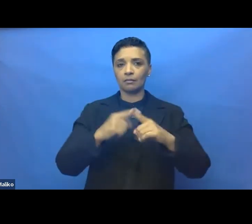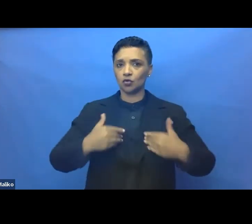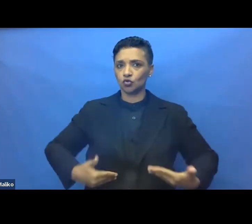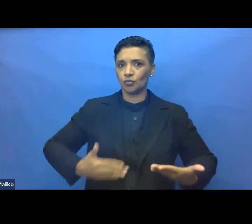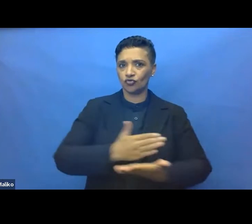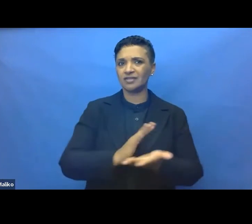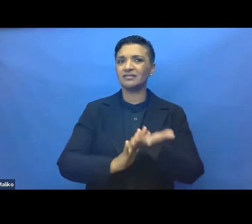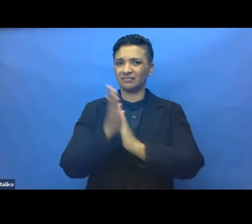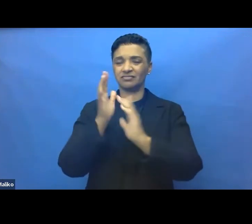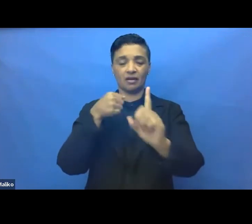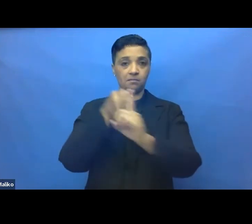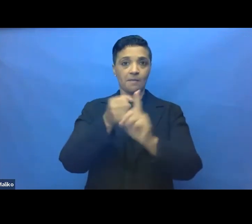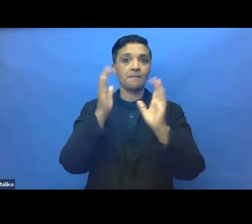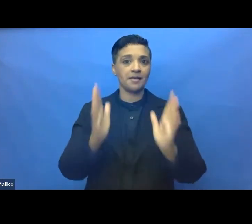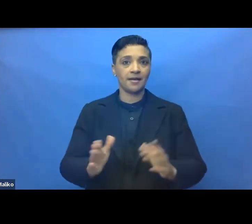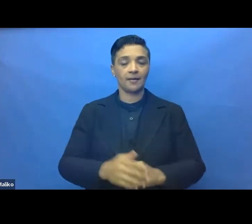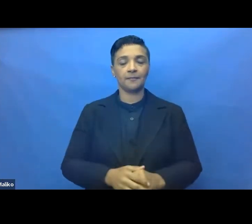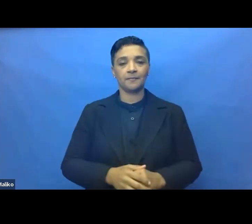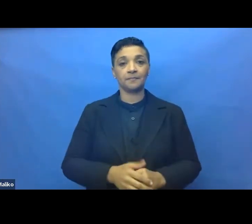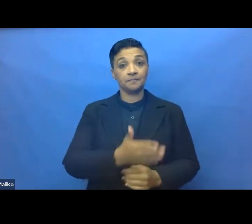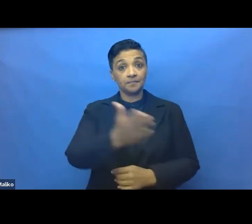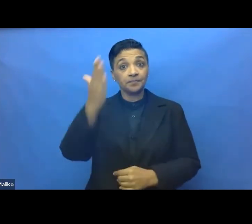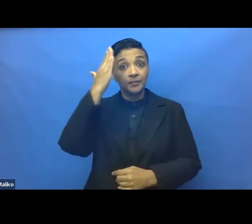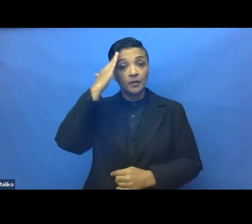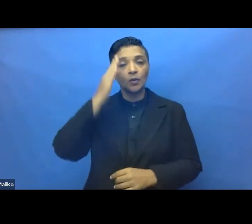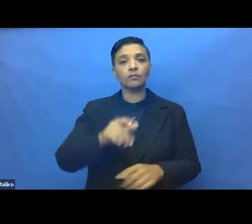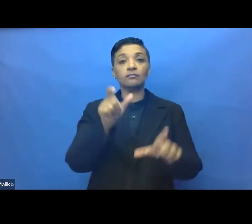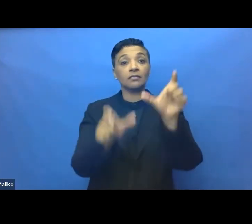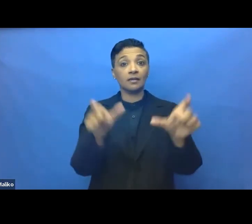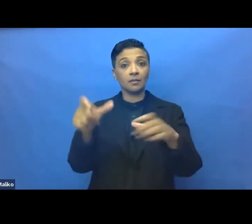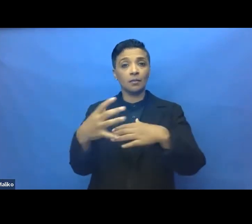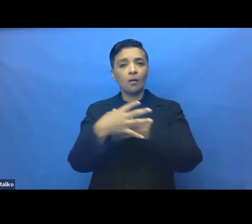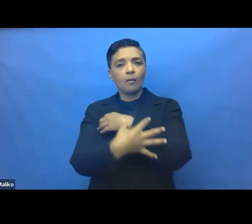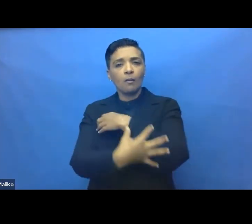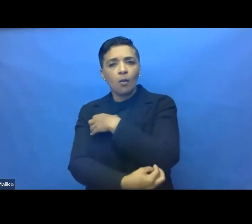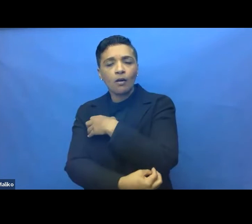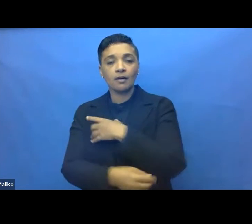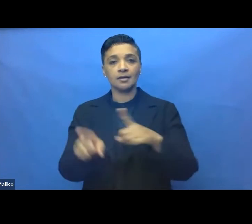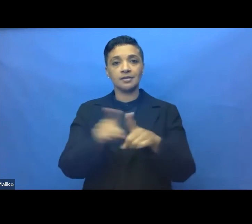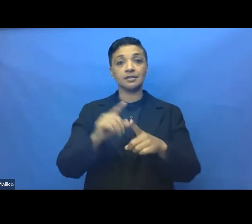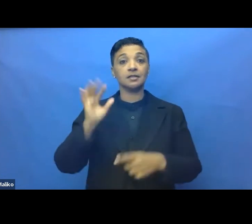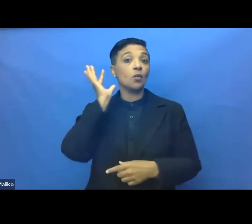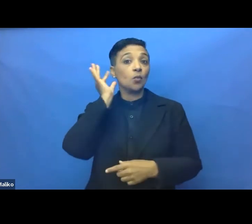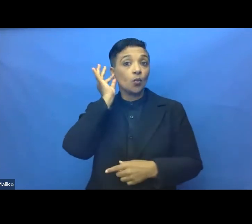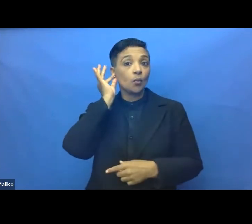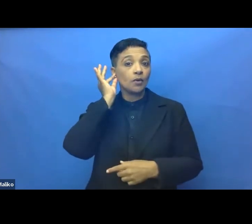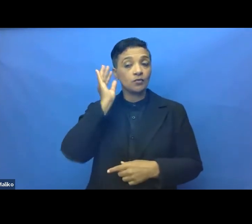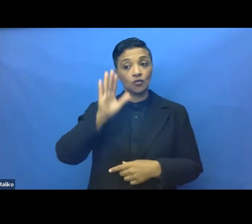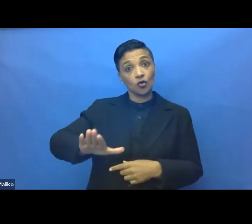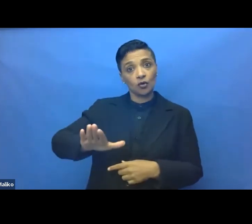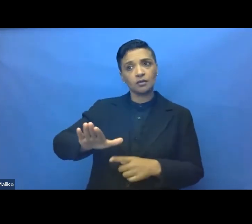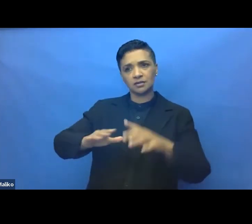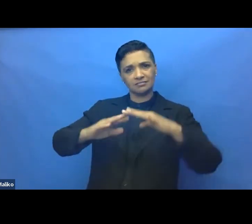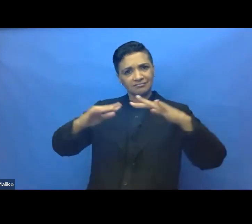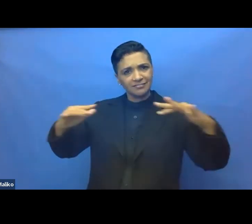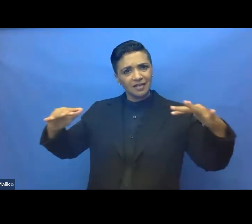des droits et les sexes. Et nous savons déjà que les plus pauvres, les plus marginalisés, les plus